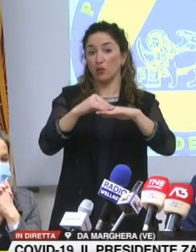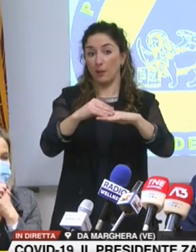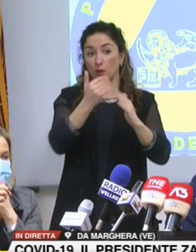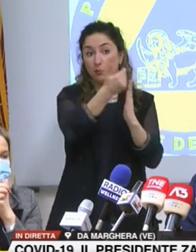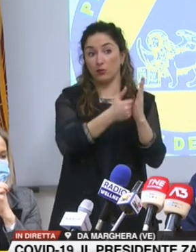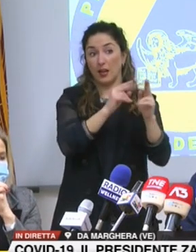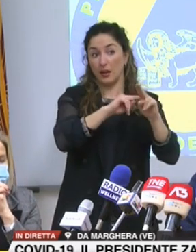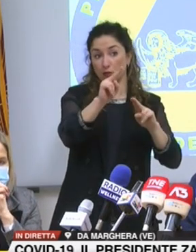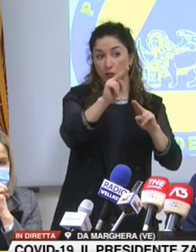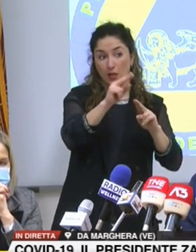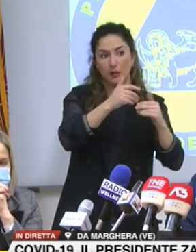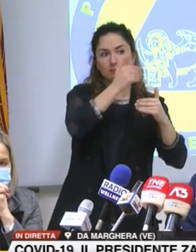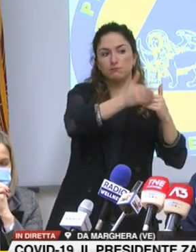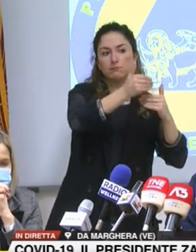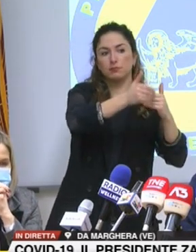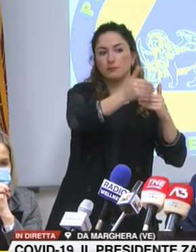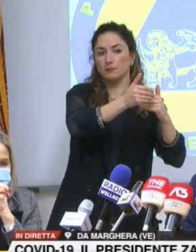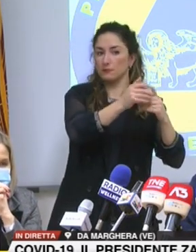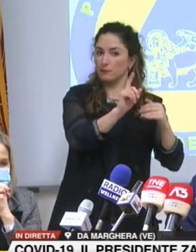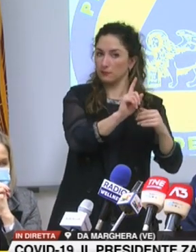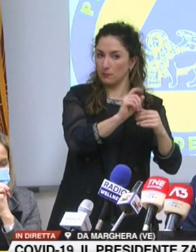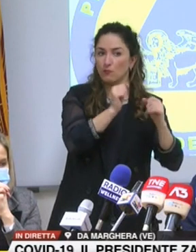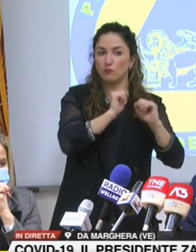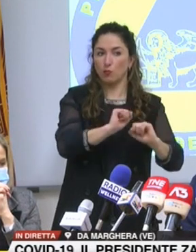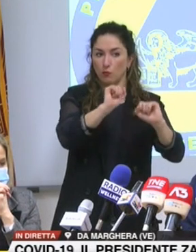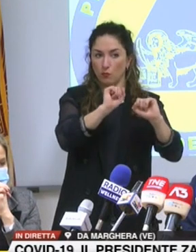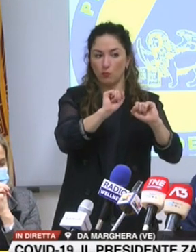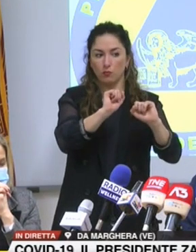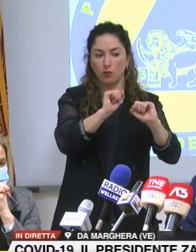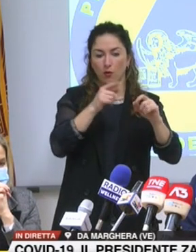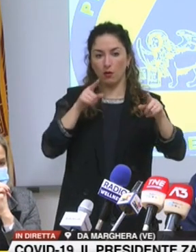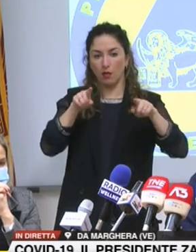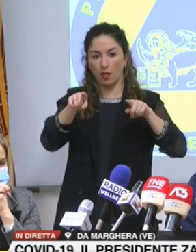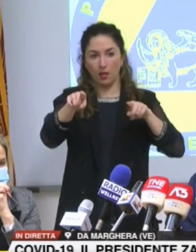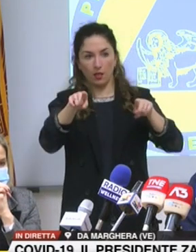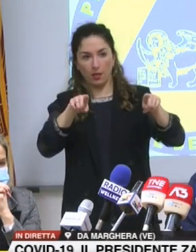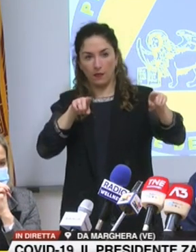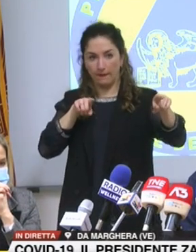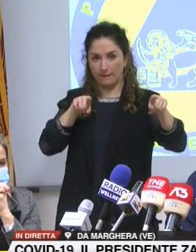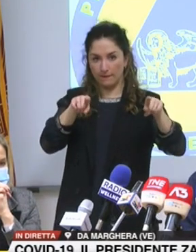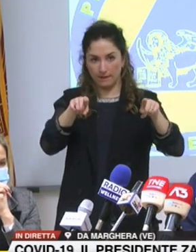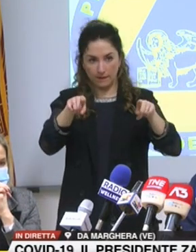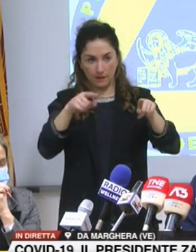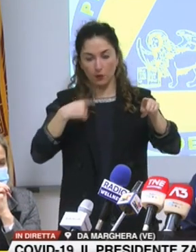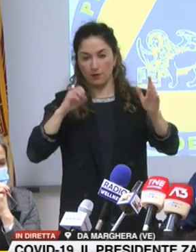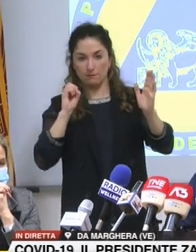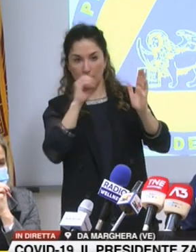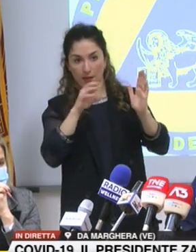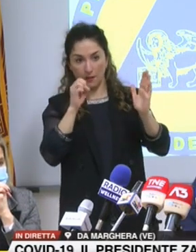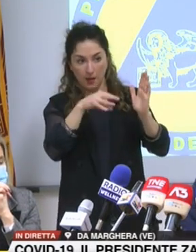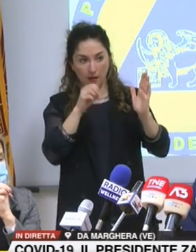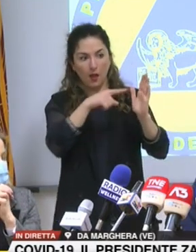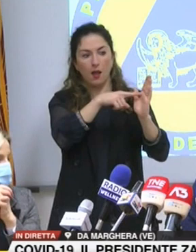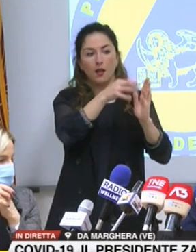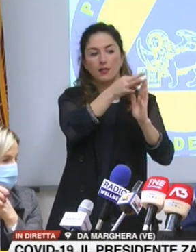così fissi, e questo potrebbe spiegare a volte qualche temporaneo disallineamento tra quelli che sono i dati che mandiamo noi e quelli che risultano